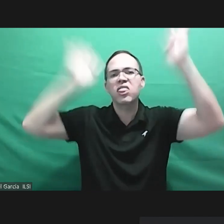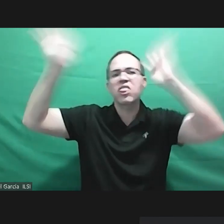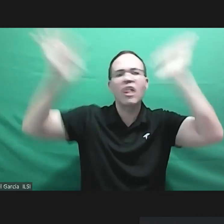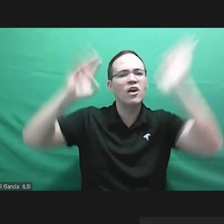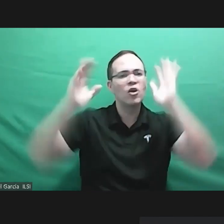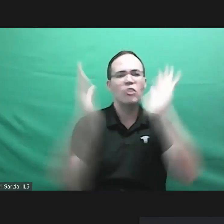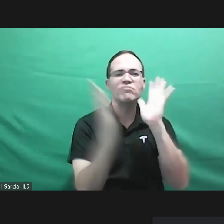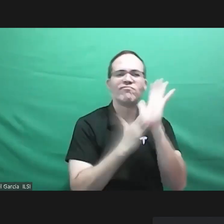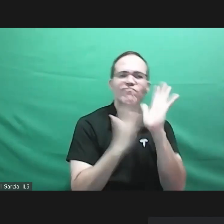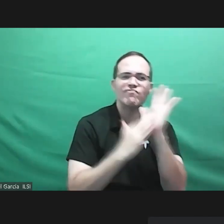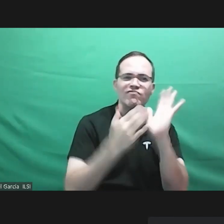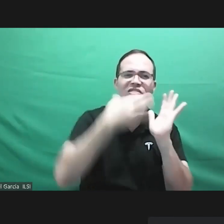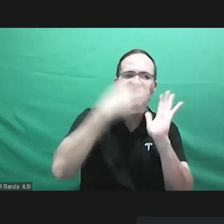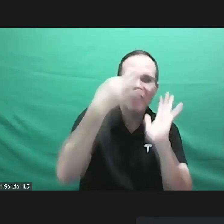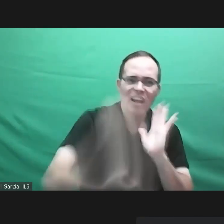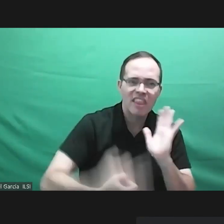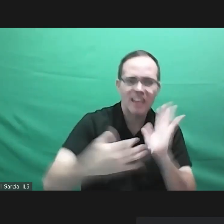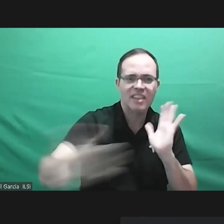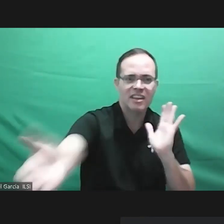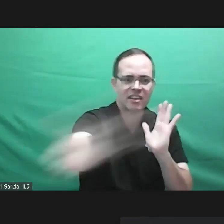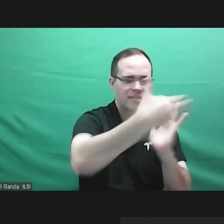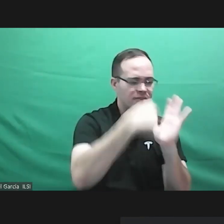En tercer lugar, porque permite a los estados